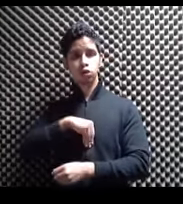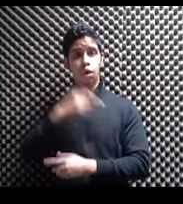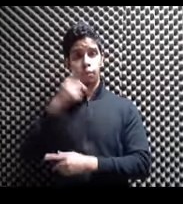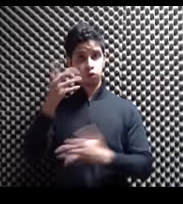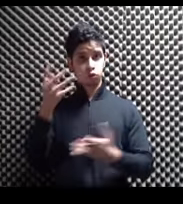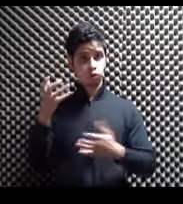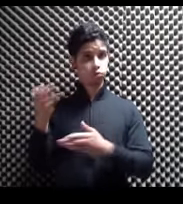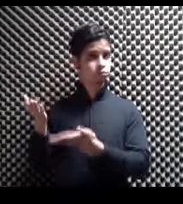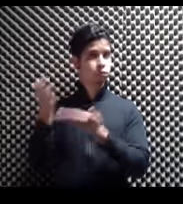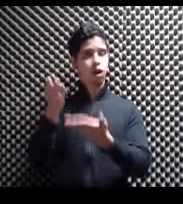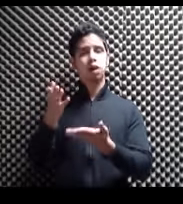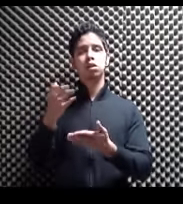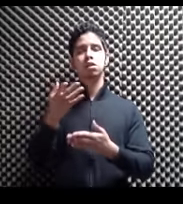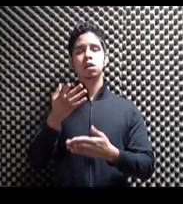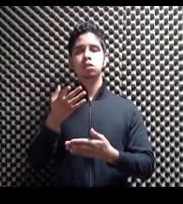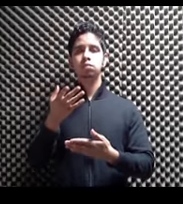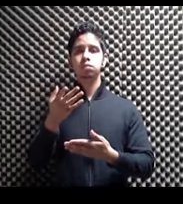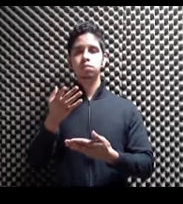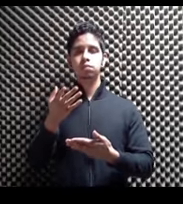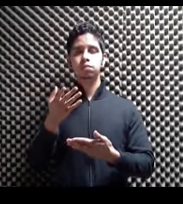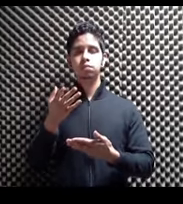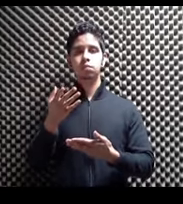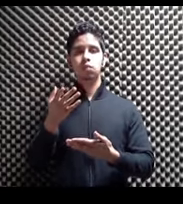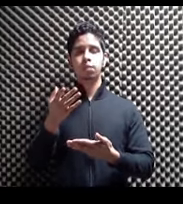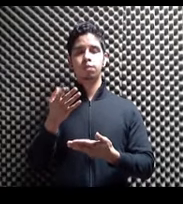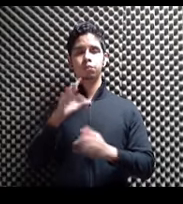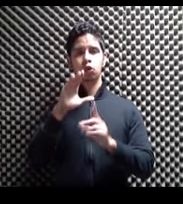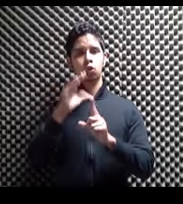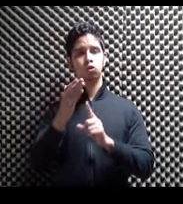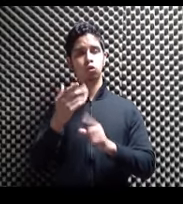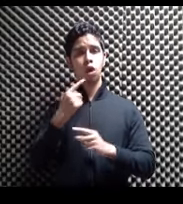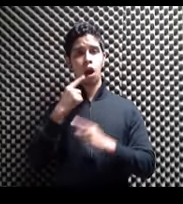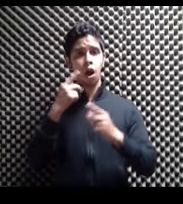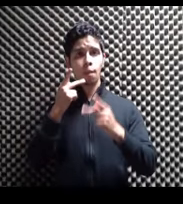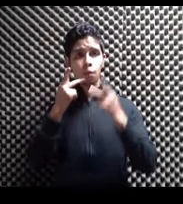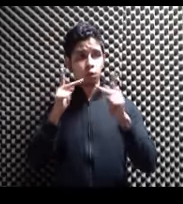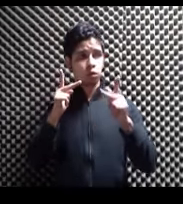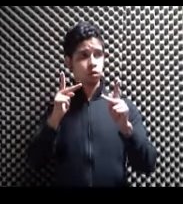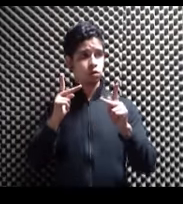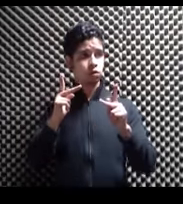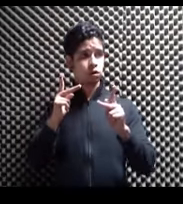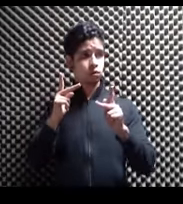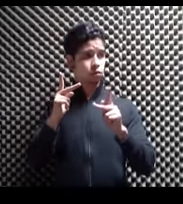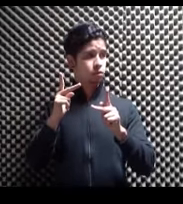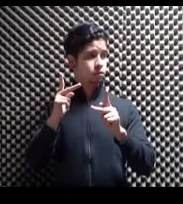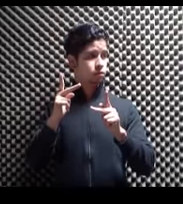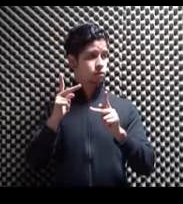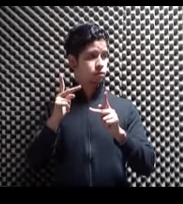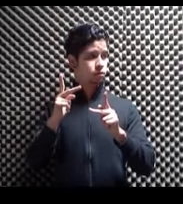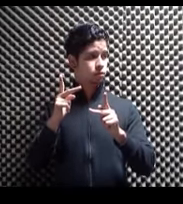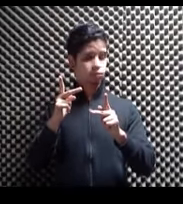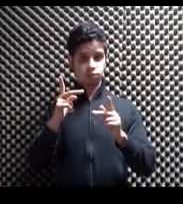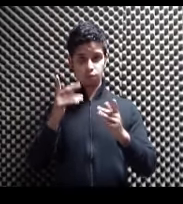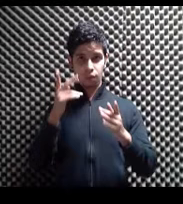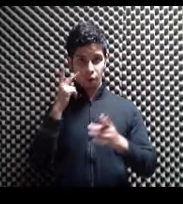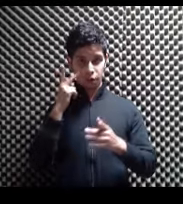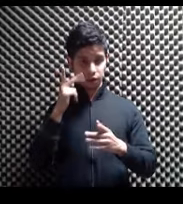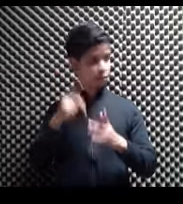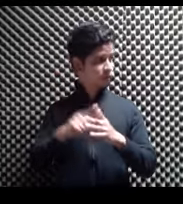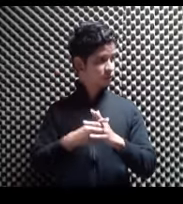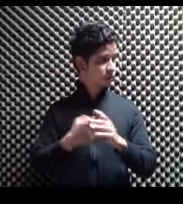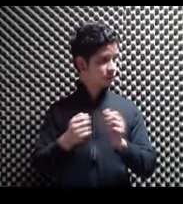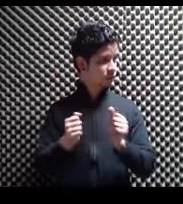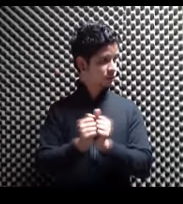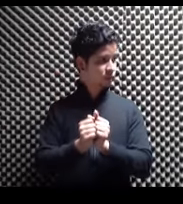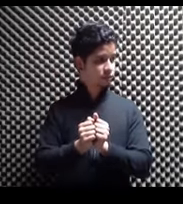sido legendarios. Uh-huh. El caballo pelotero. Vamos a empezar con el caballo pelotero, porque eso tiene cabezón. Es